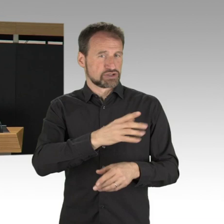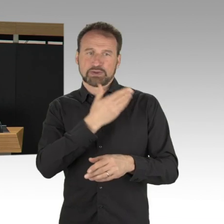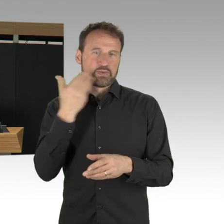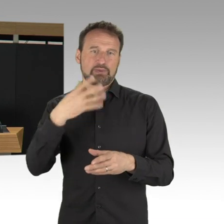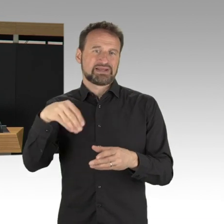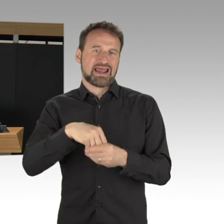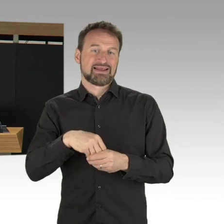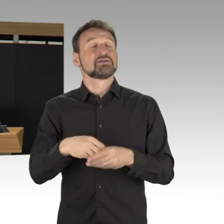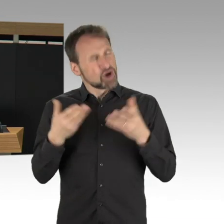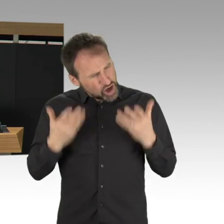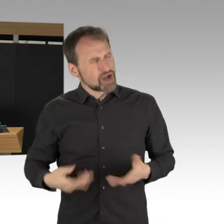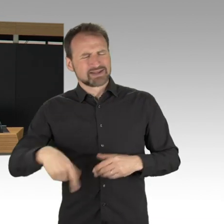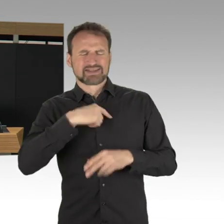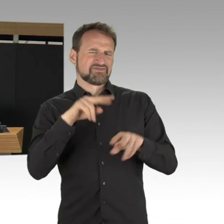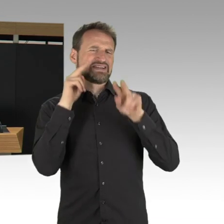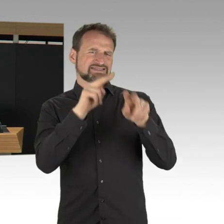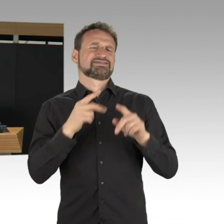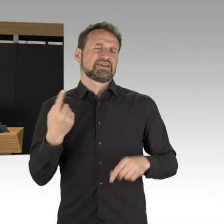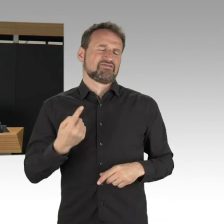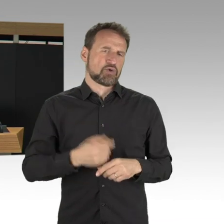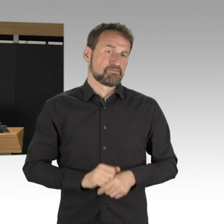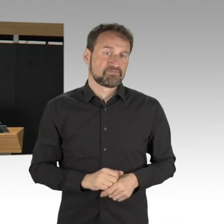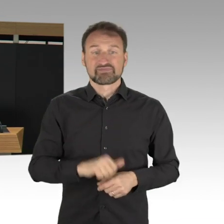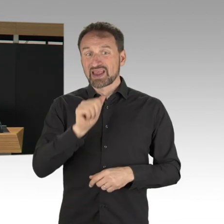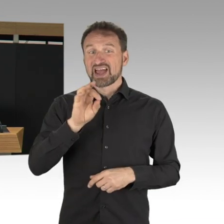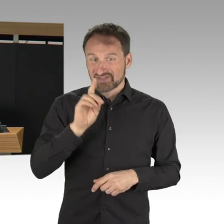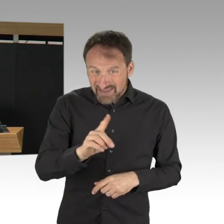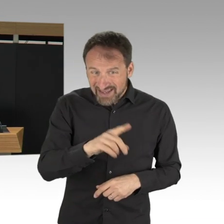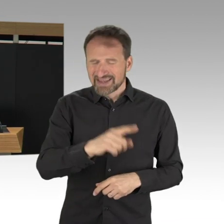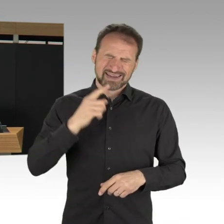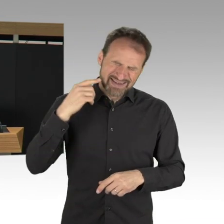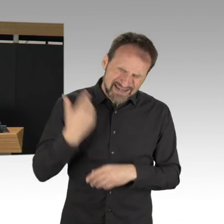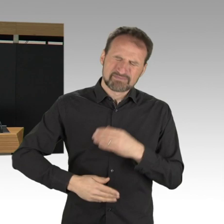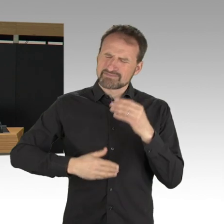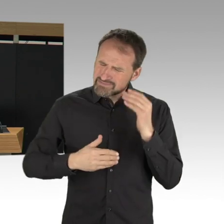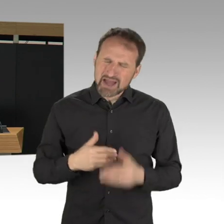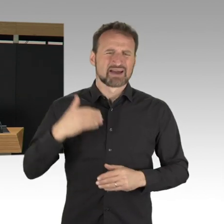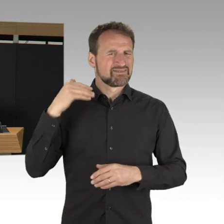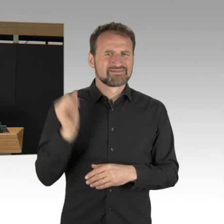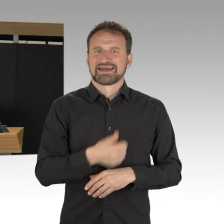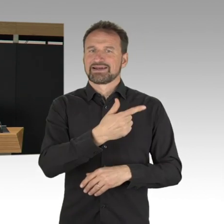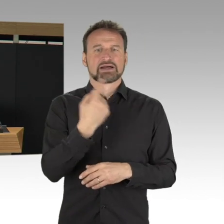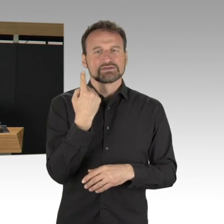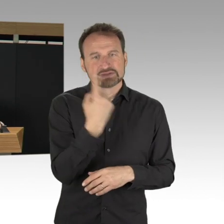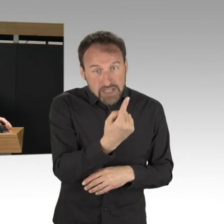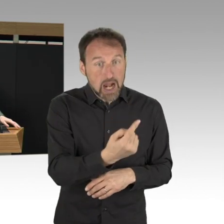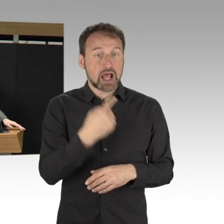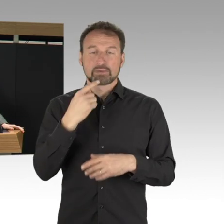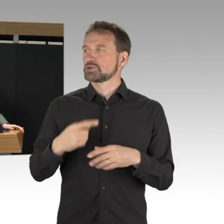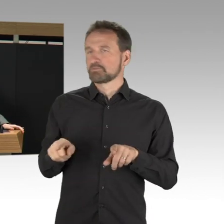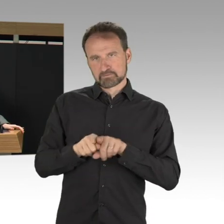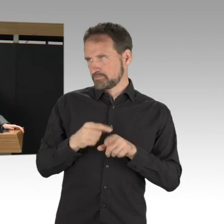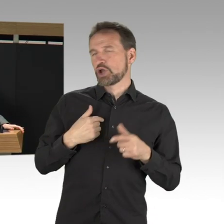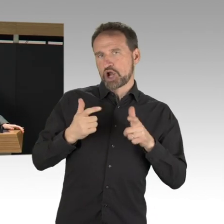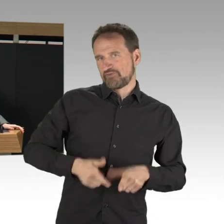von Antisemitismus gleich. Das ist missbräuchlich und das wissen auch diejenigen, die sich in dieser Stadt Antisemitismus entgegenstellen